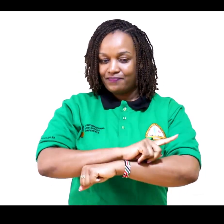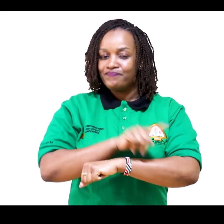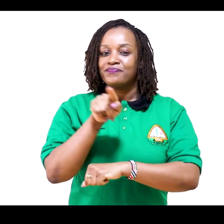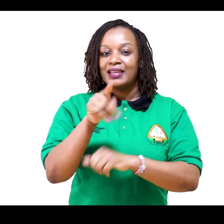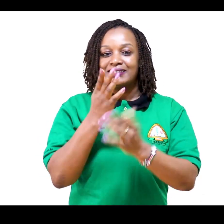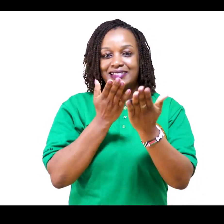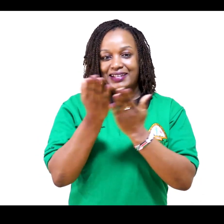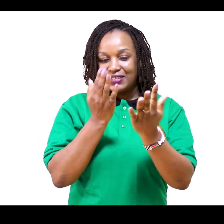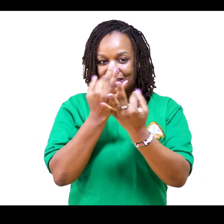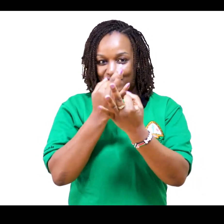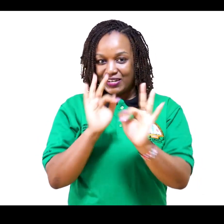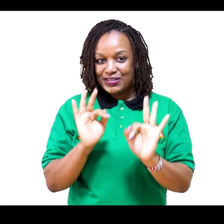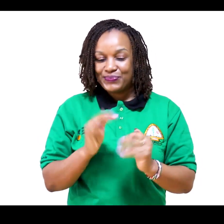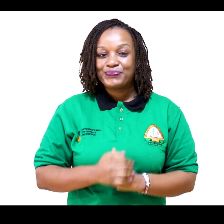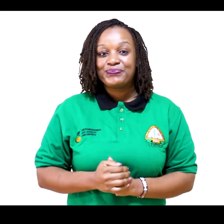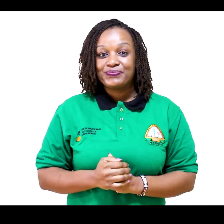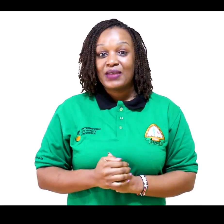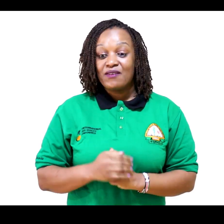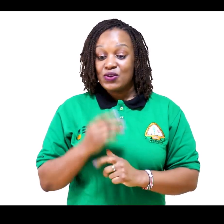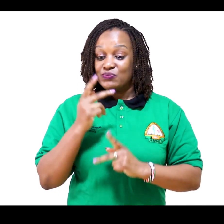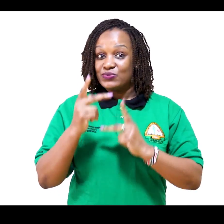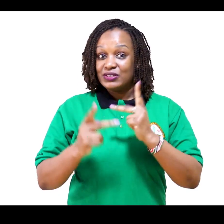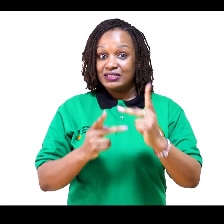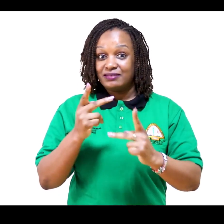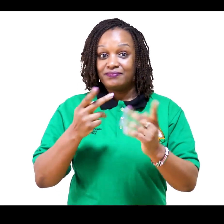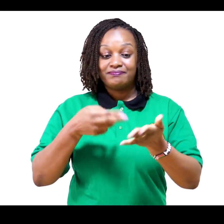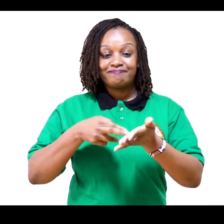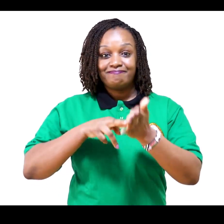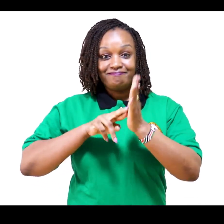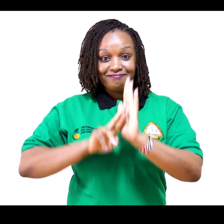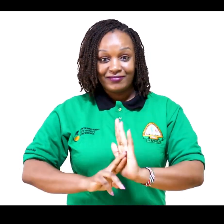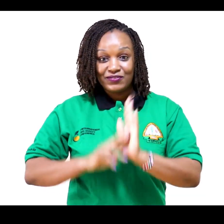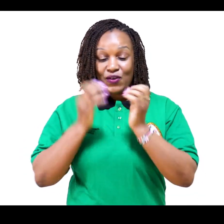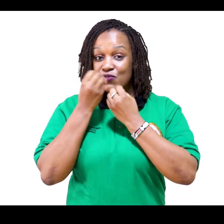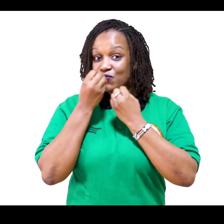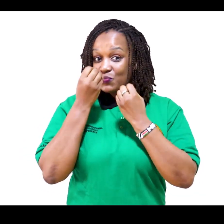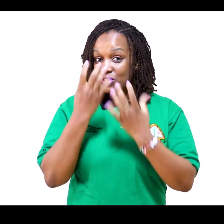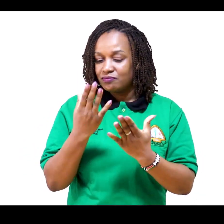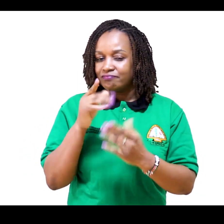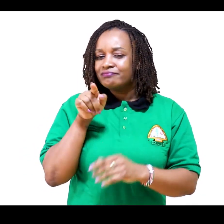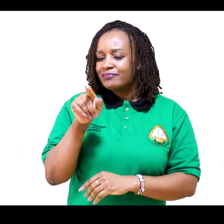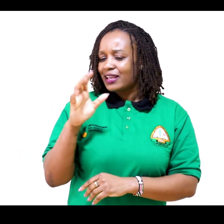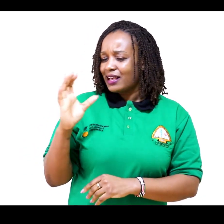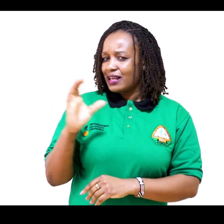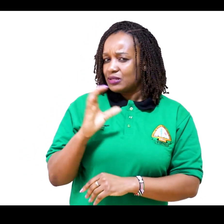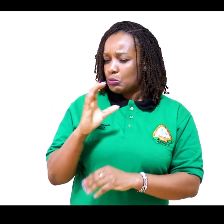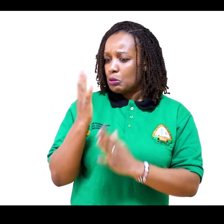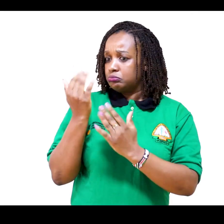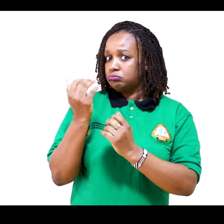haina malipo. Kwa usindikaji wa ombi kwa taarifa, mteja anahitajika